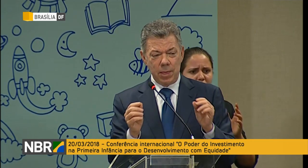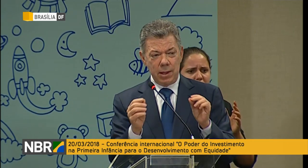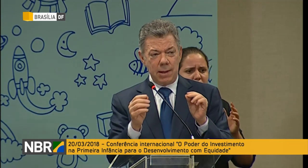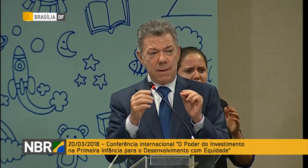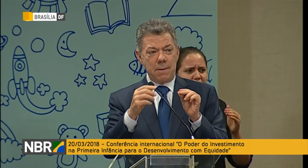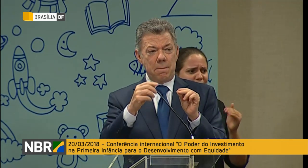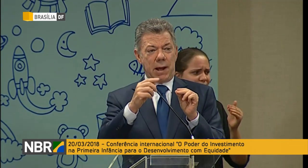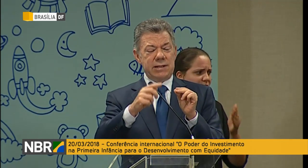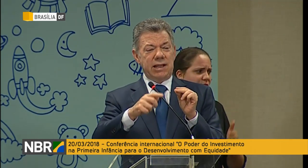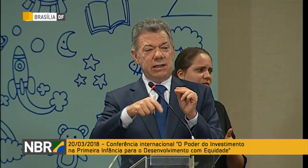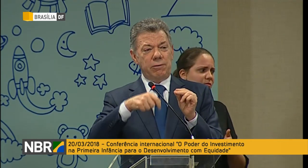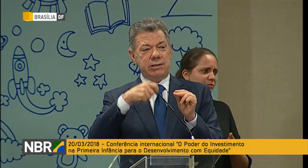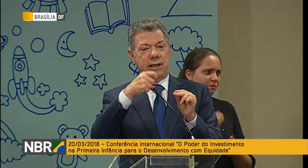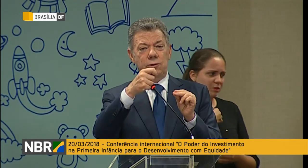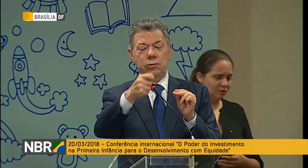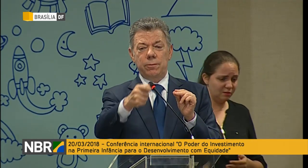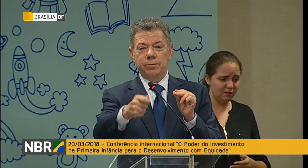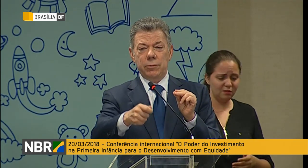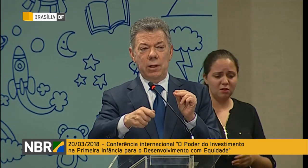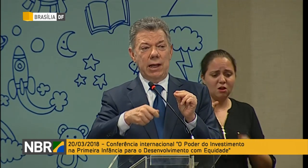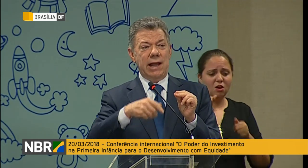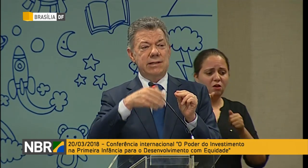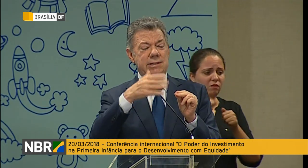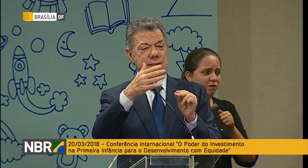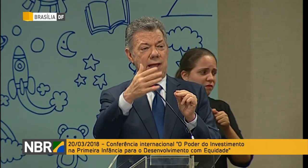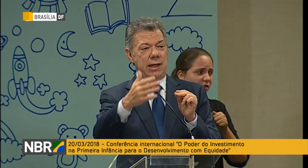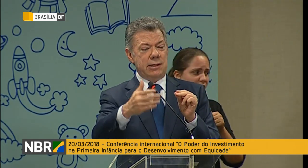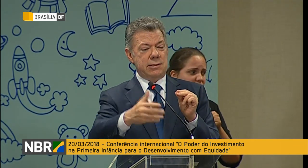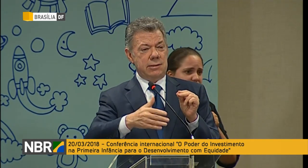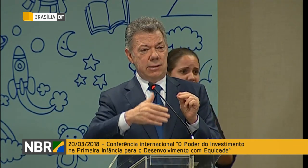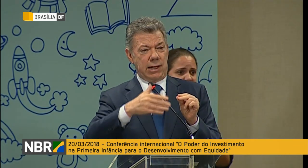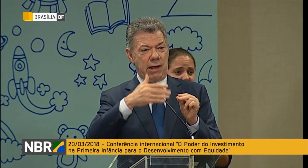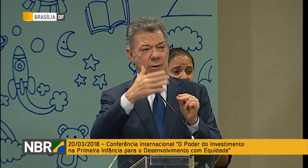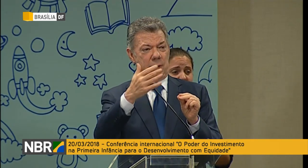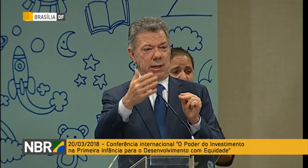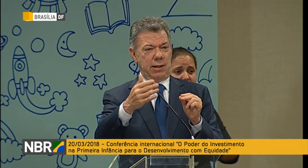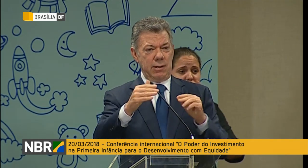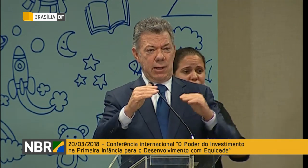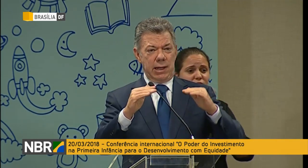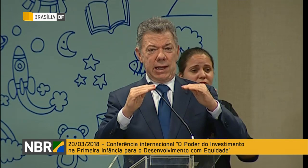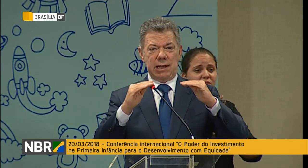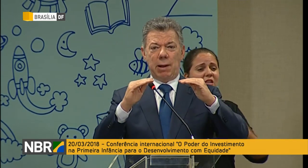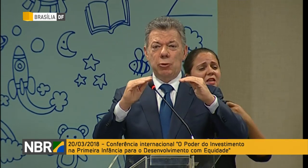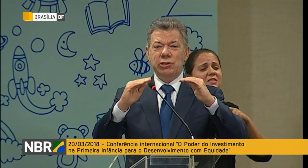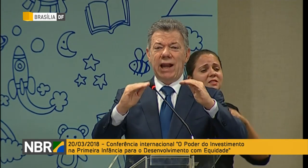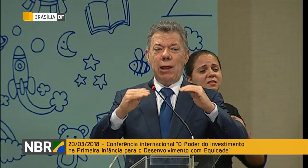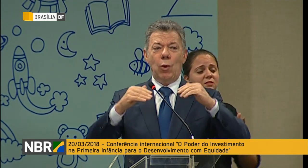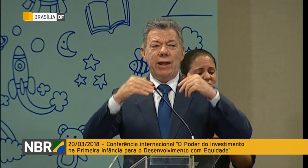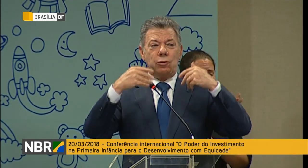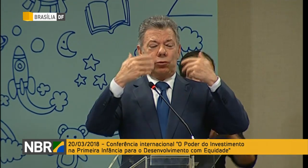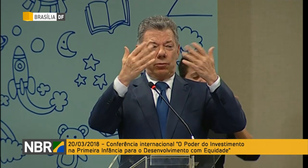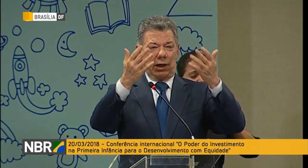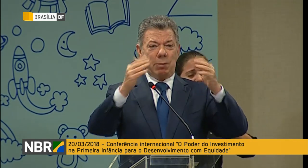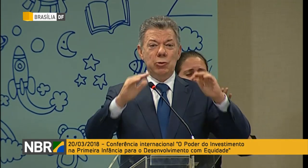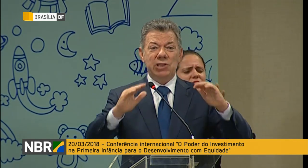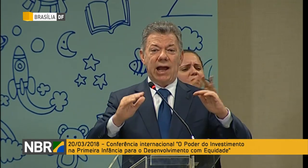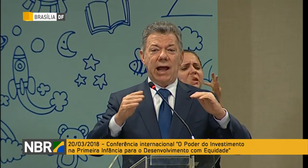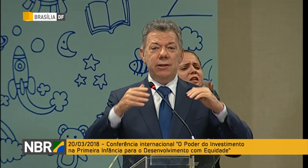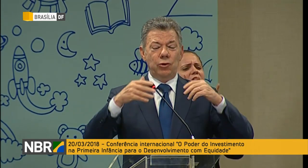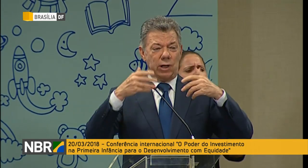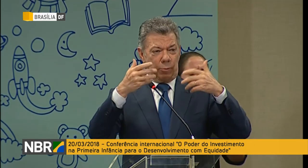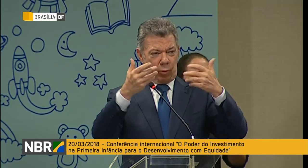todas as demais entidades do Estado, vão satisfazendo as necessidades de cada família, e nós vamos,